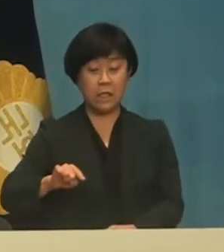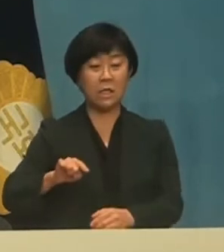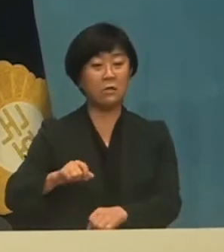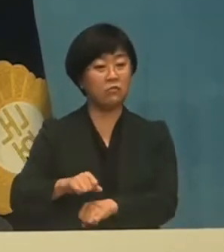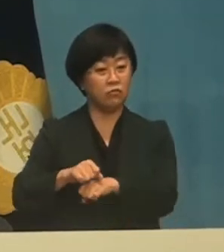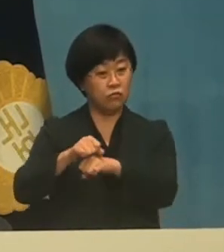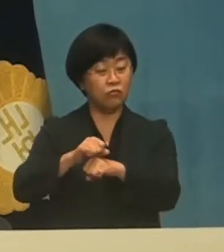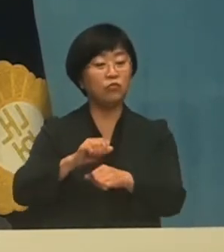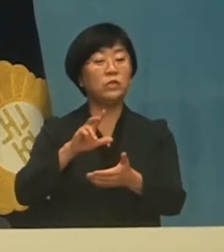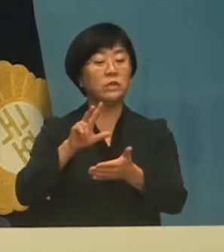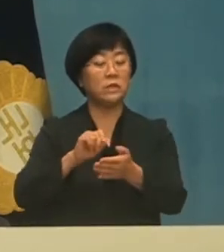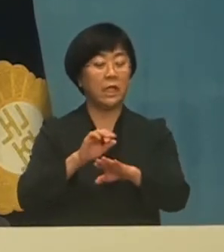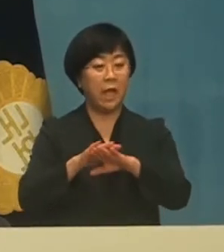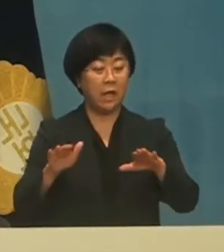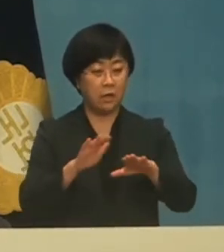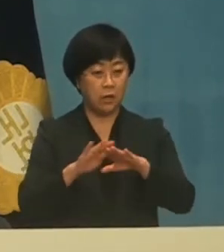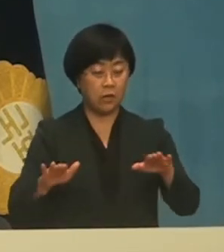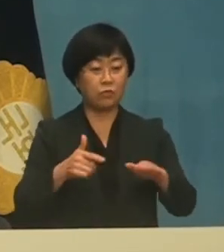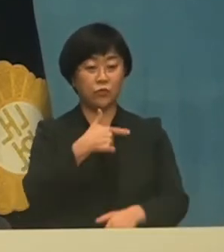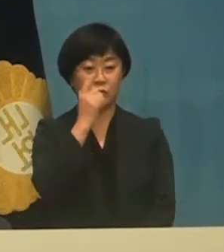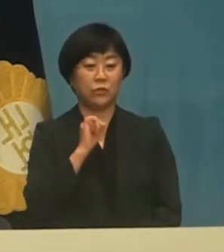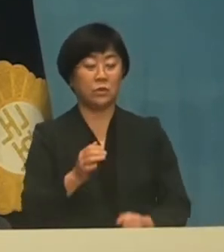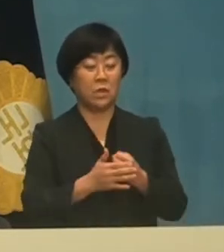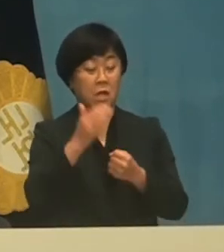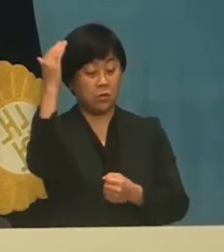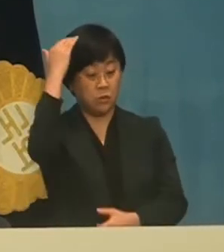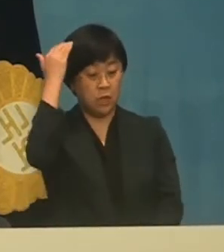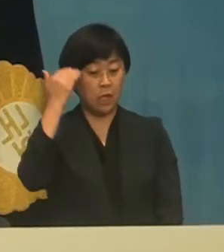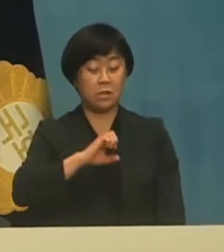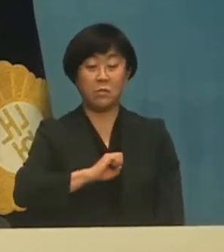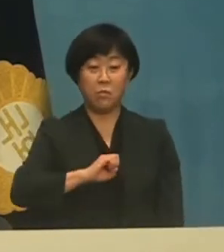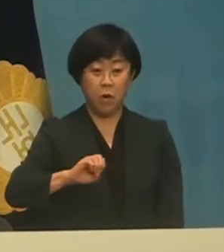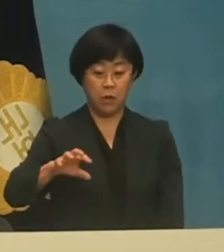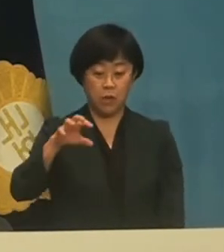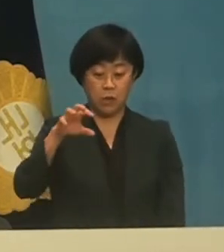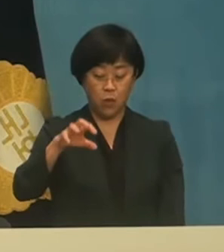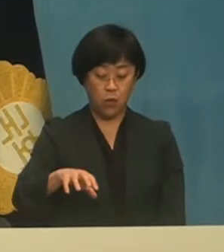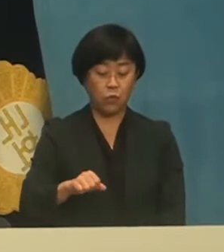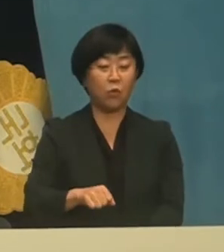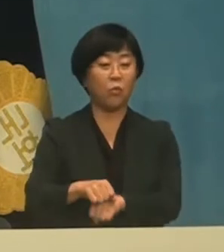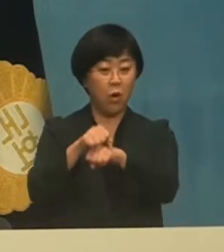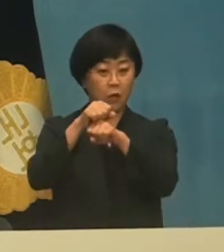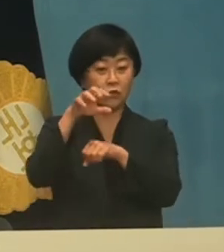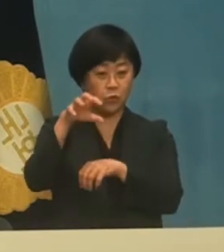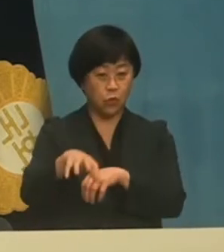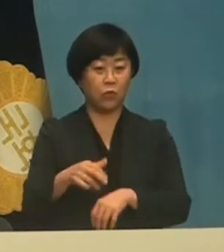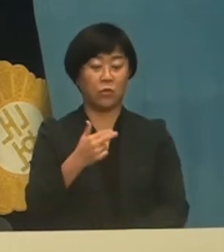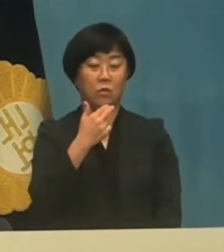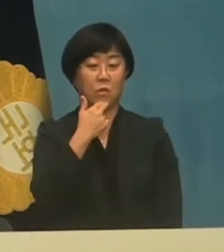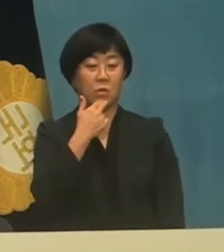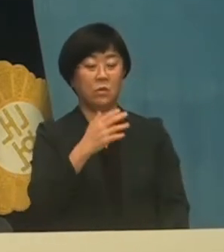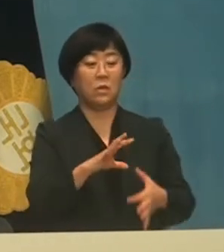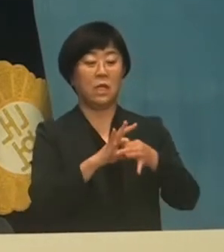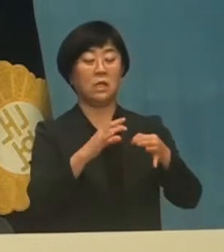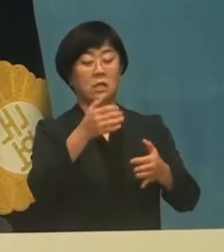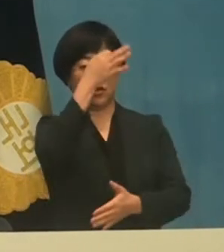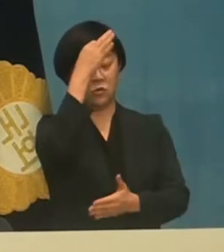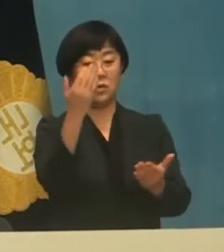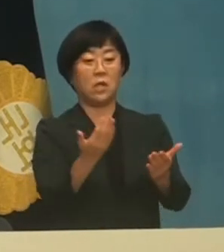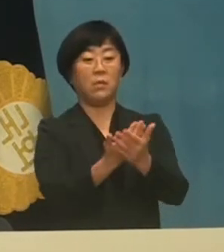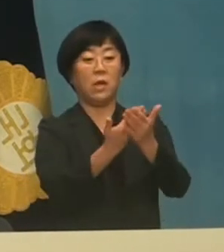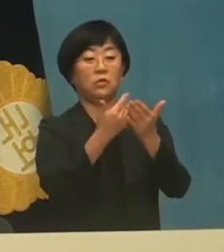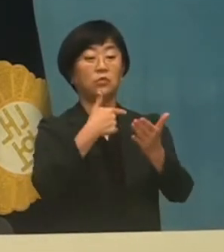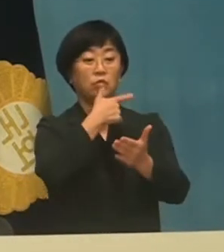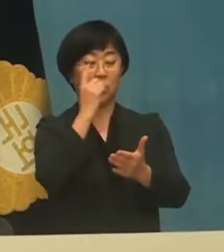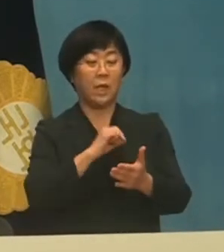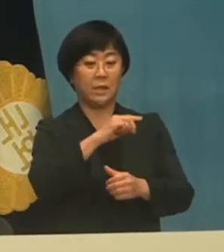매우 부족합니다. 국내에서는 아직 처분할 장소도 찾지 못했고 관련 기술 개발도 부족한